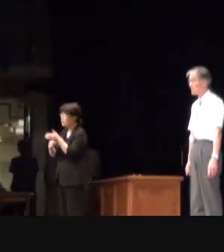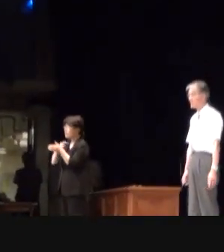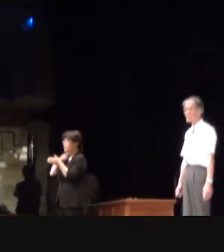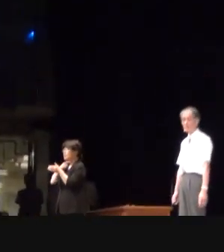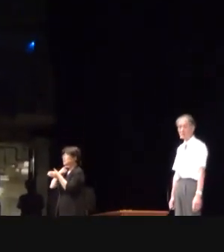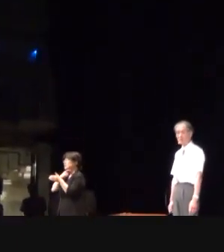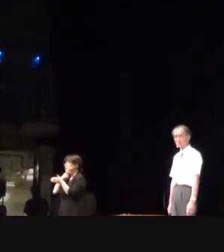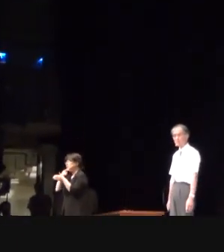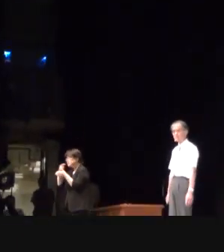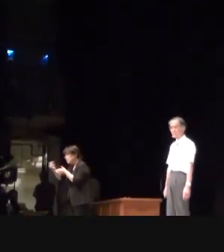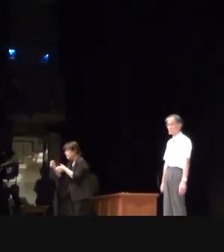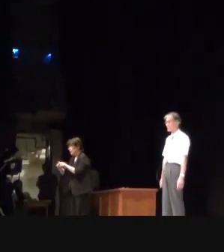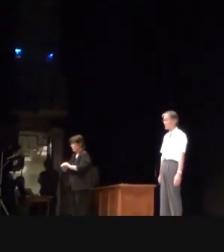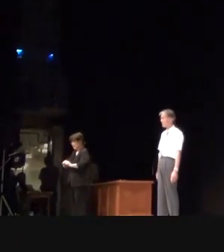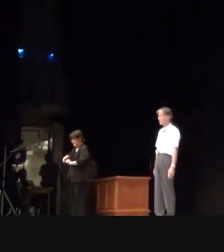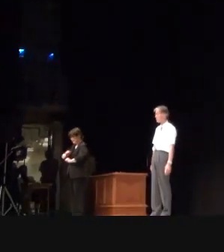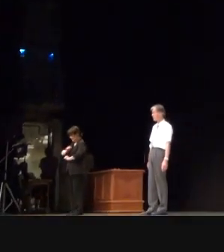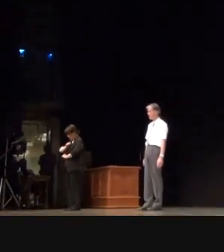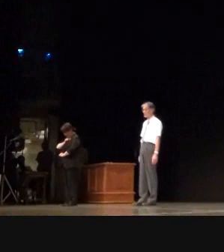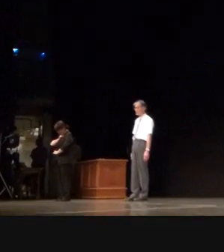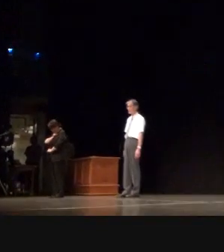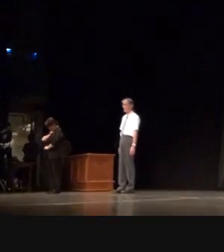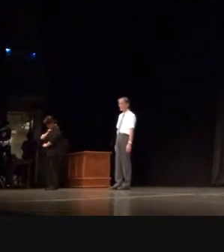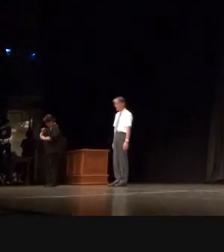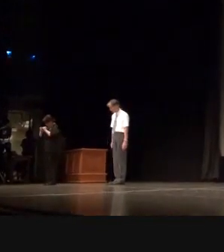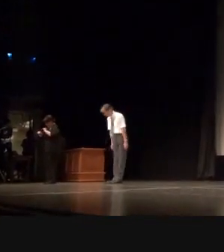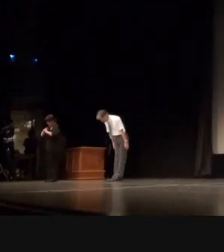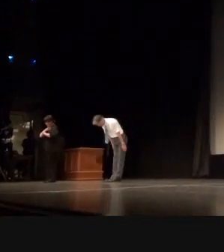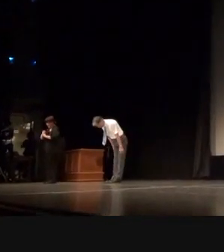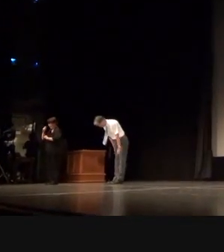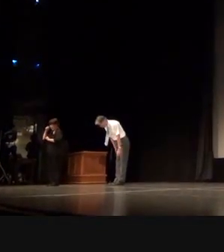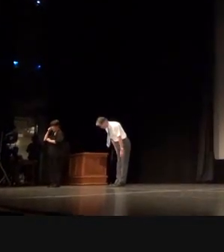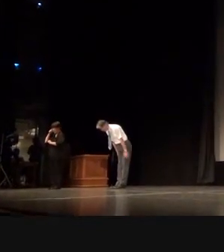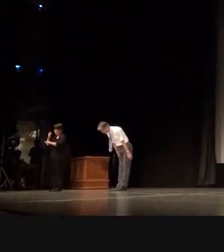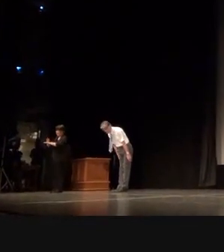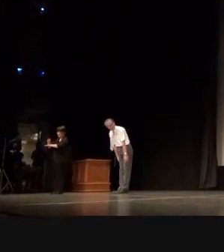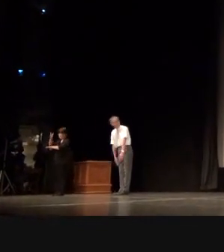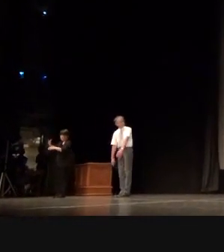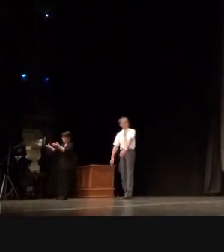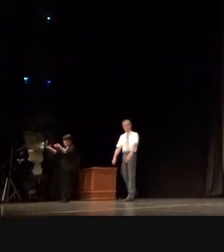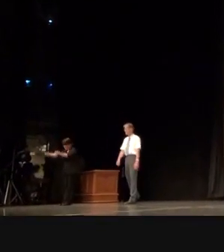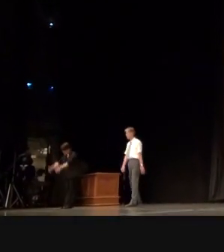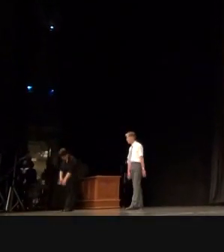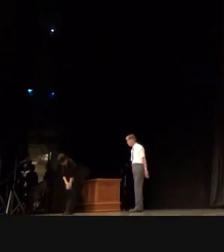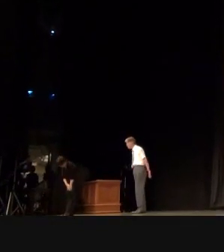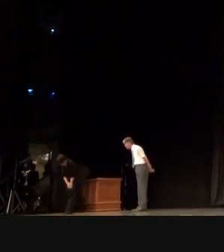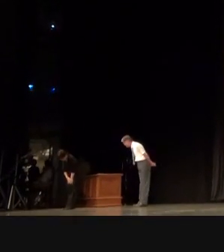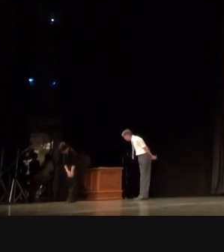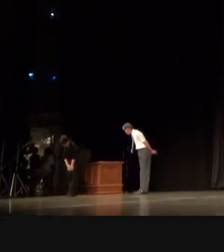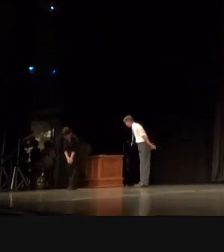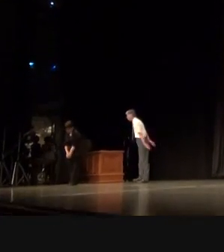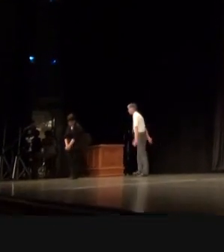に生きていきたいと私は願います。ありがとうございました。終わります。